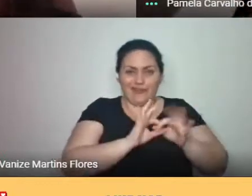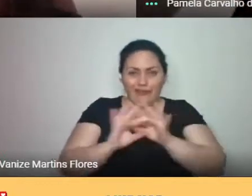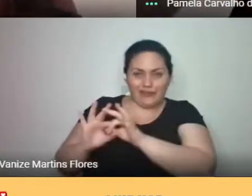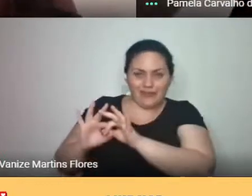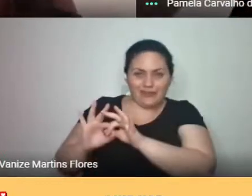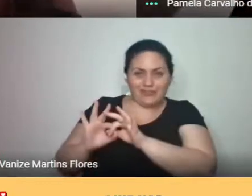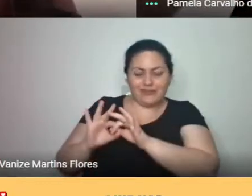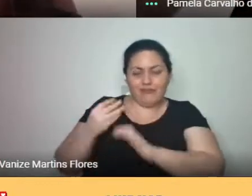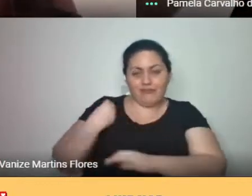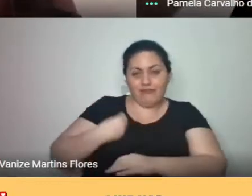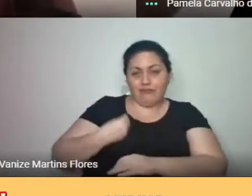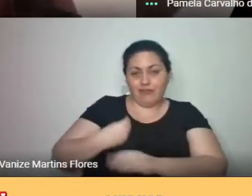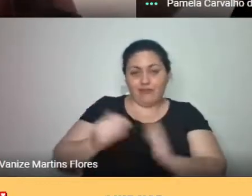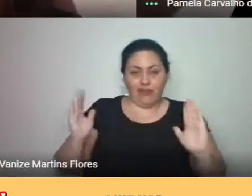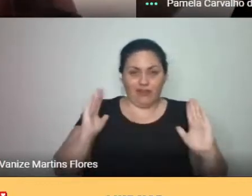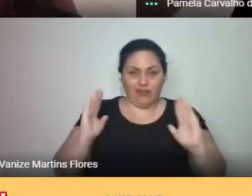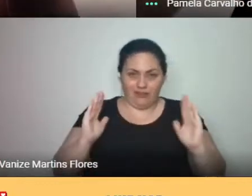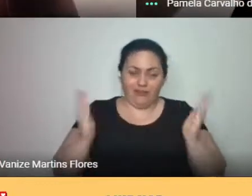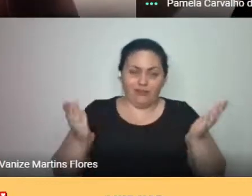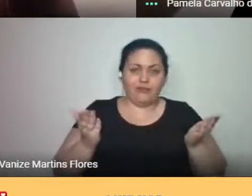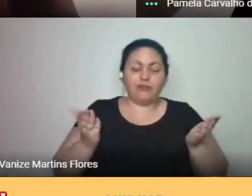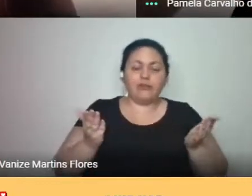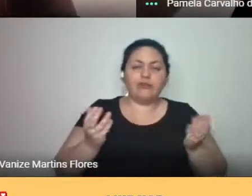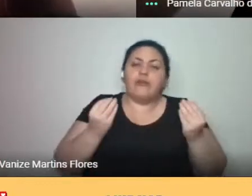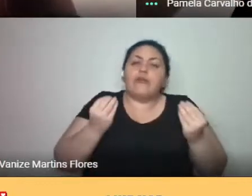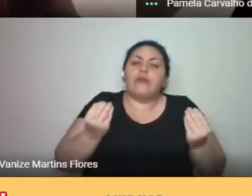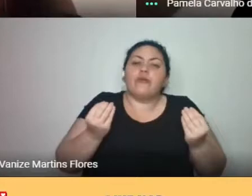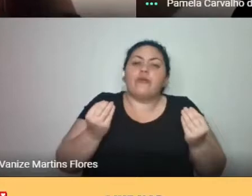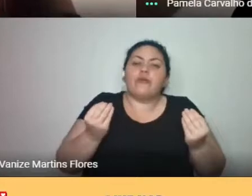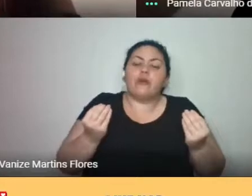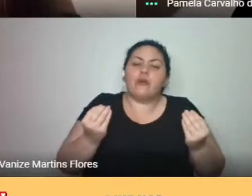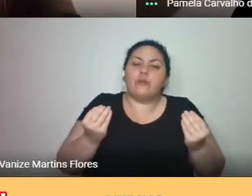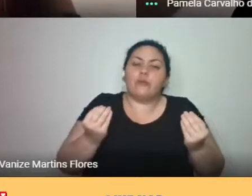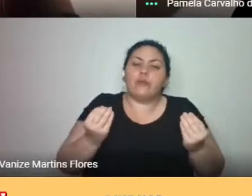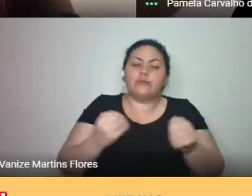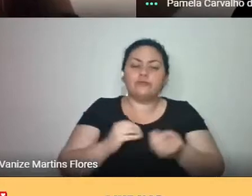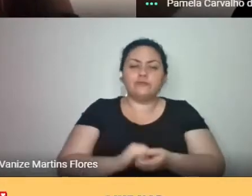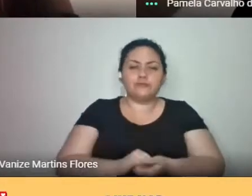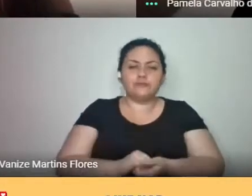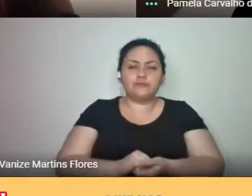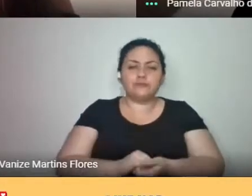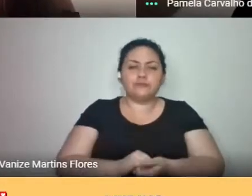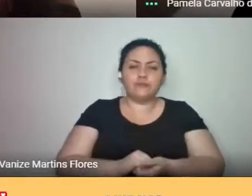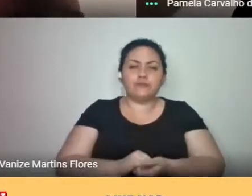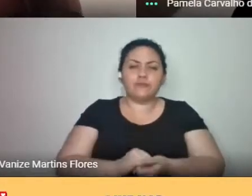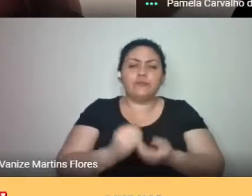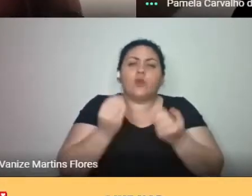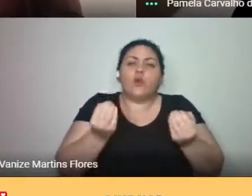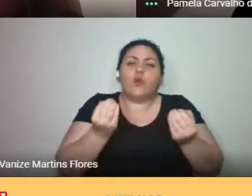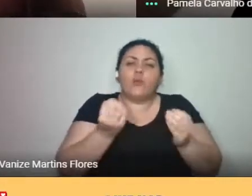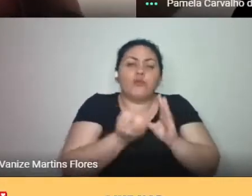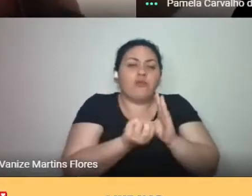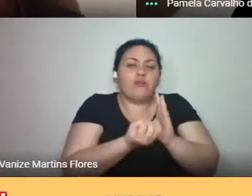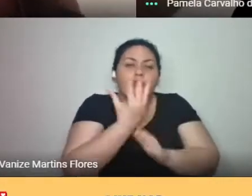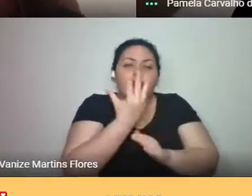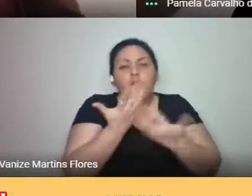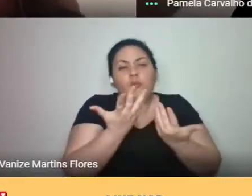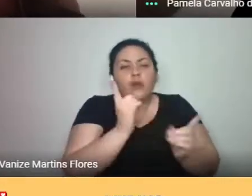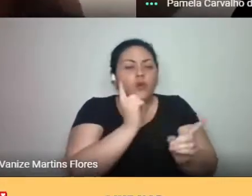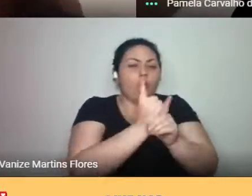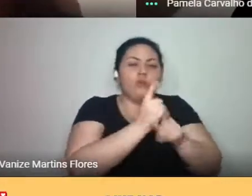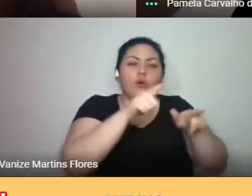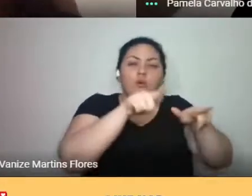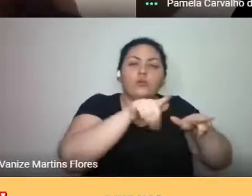sentindo, como que a gente pode achar espaços de bem-estar, né? Então, tenho percebido,